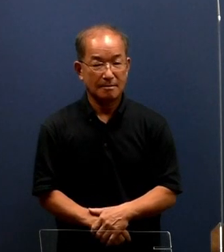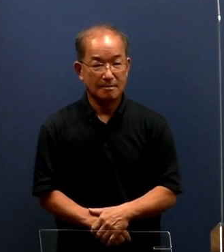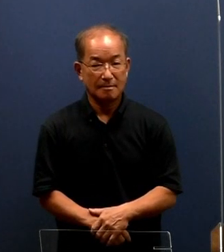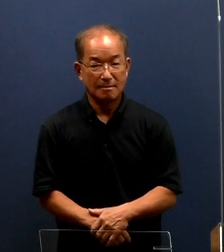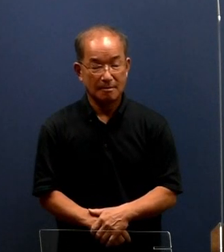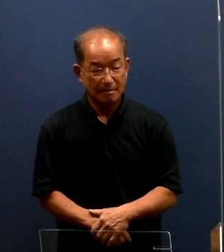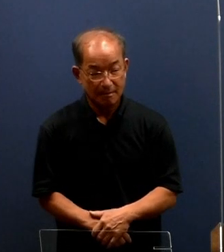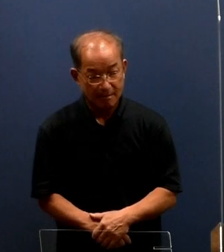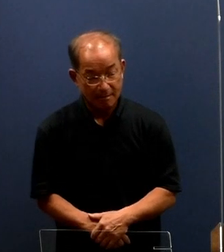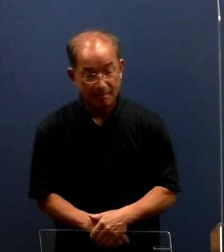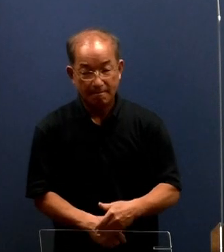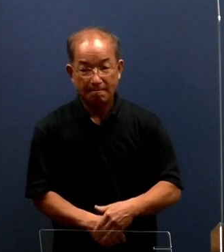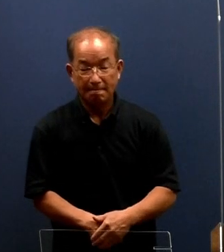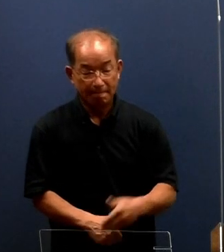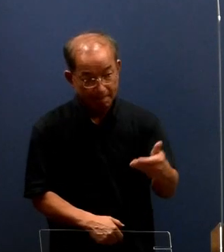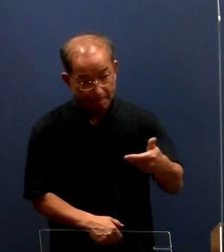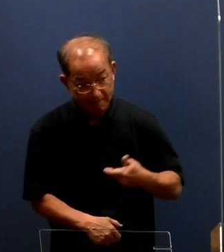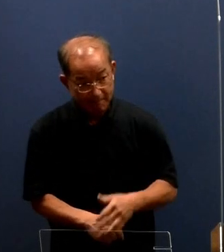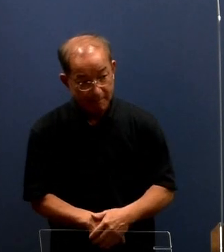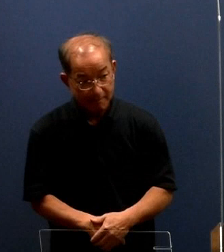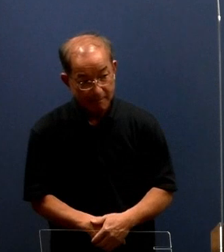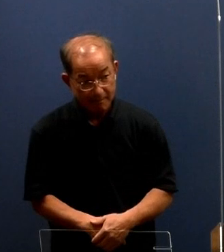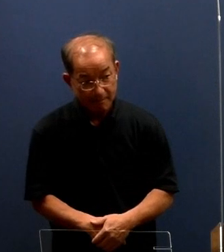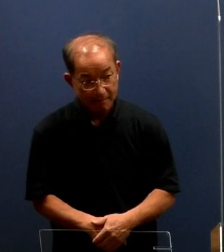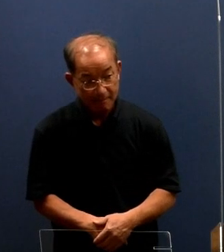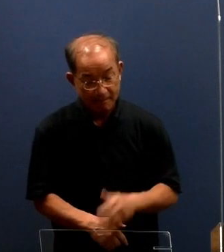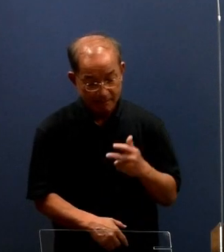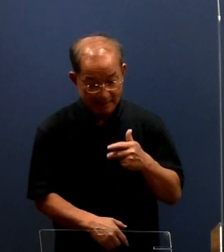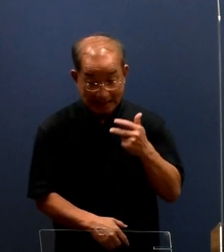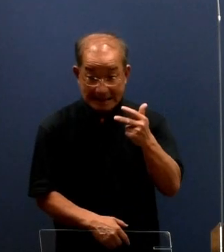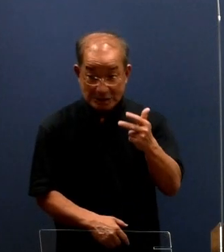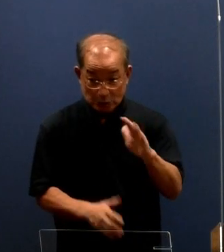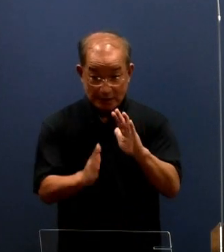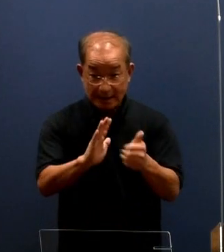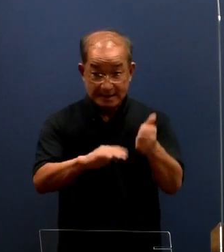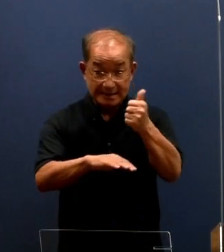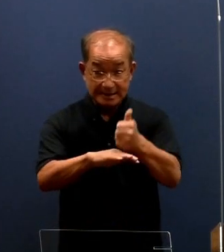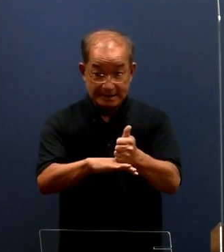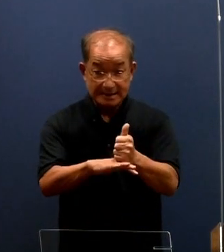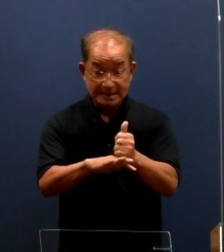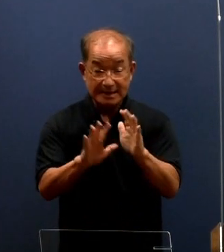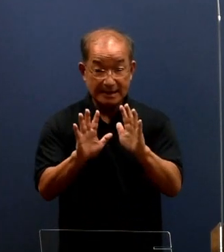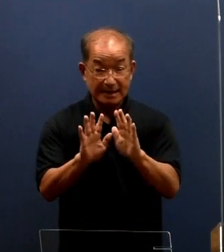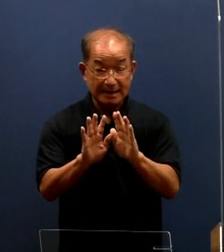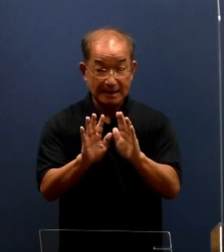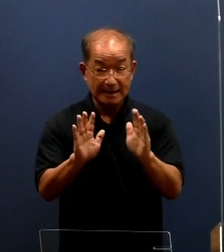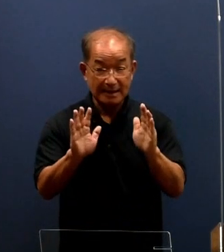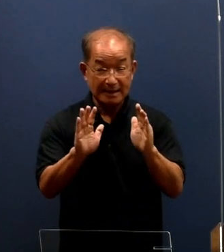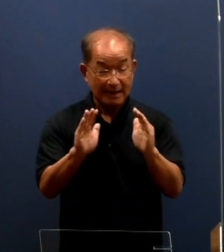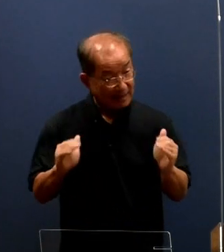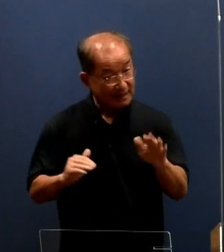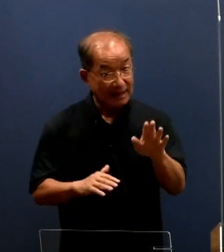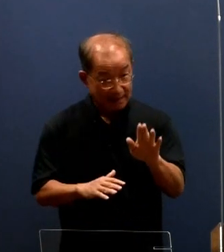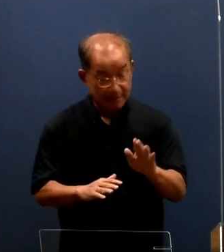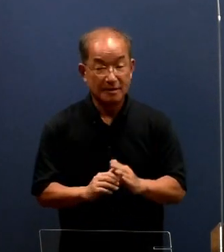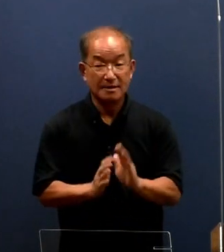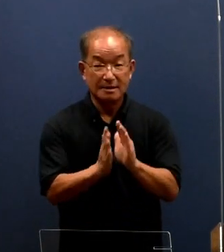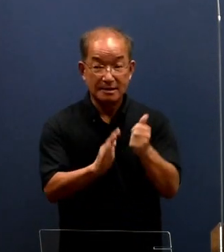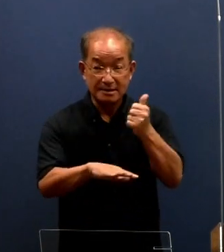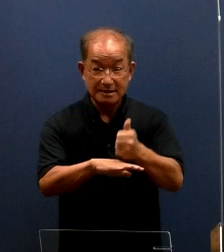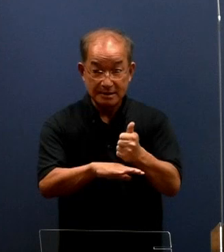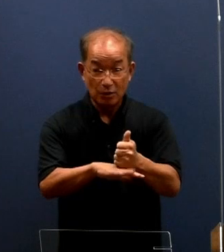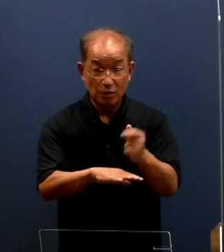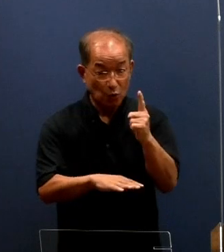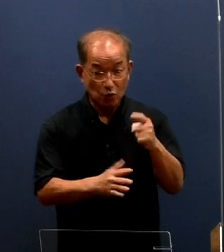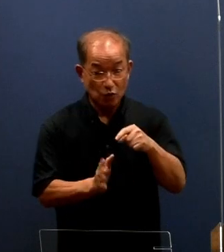ありがとうございます。まあ、こうしたことも踏まえて、来週全国知事会議が奈良県開催されますけども、はいはい、まあ、知事としてはどういったテーマ